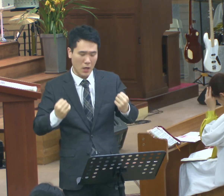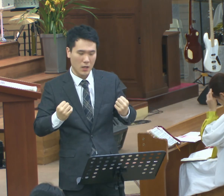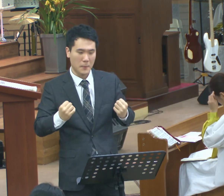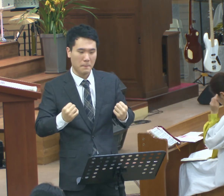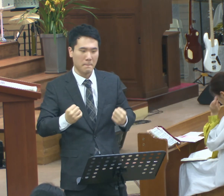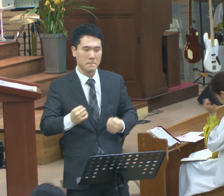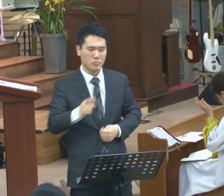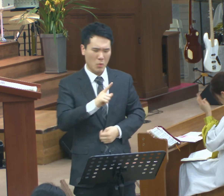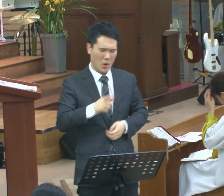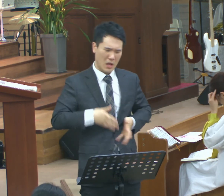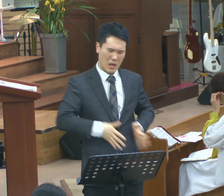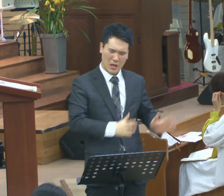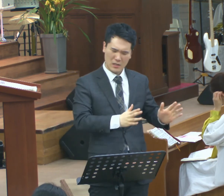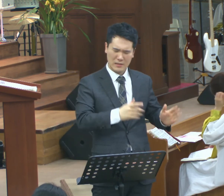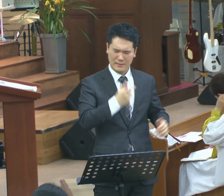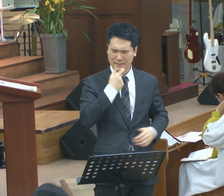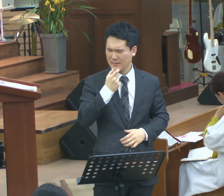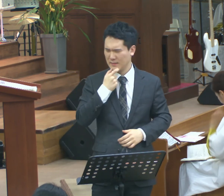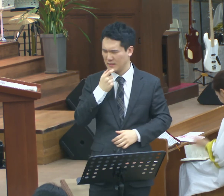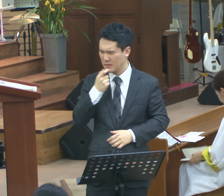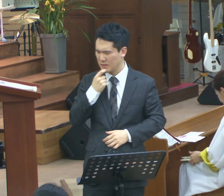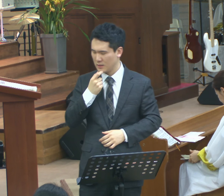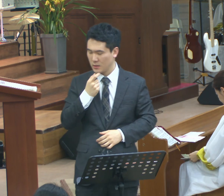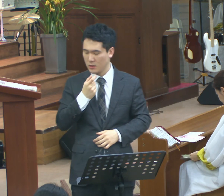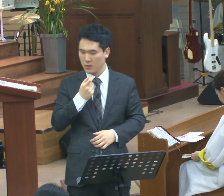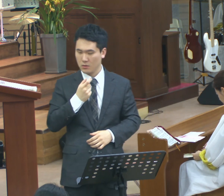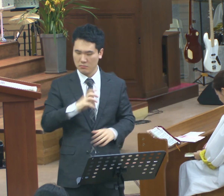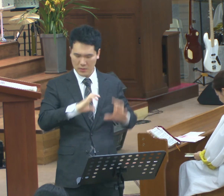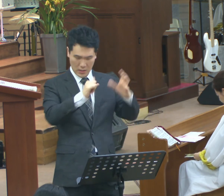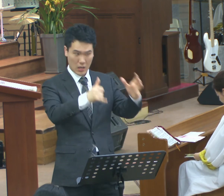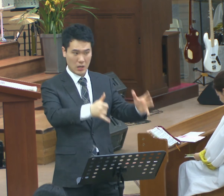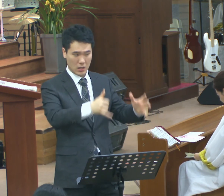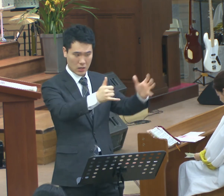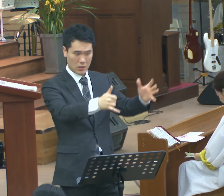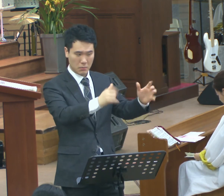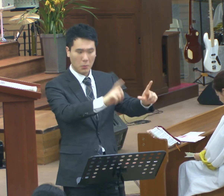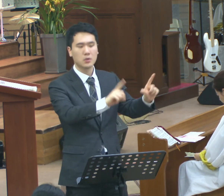애도 안 낳고 뭐 그렇게 사는 세상이라 할지라도 우리는 그러지 말자는 거예요.